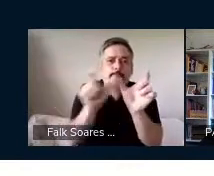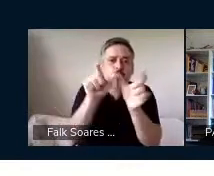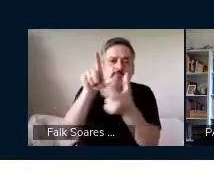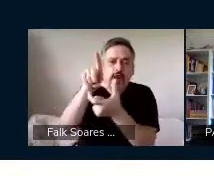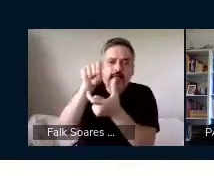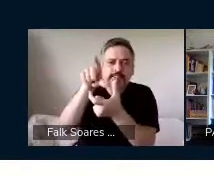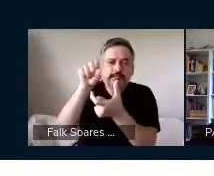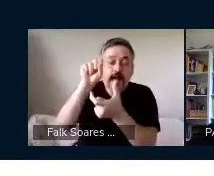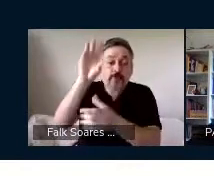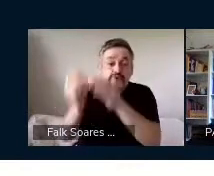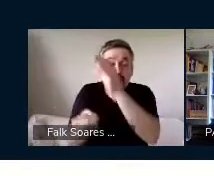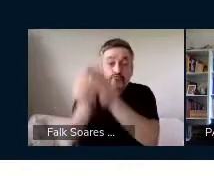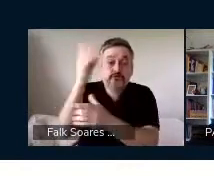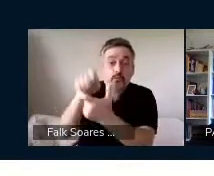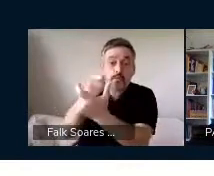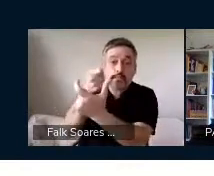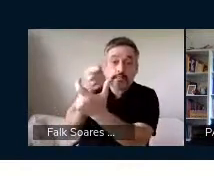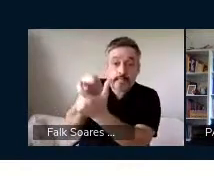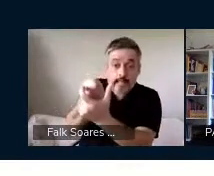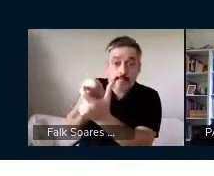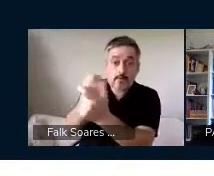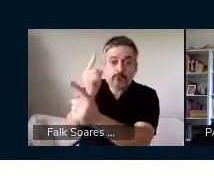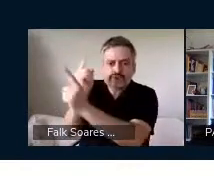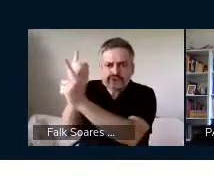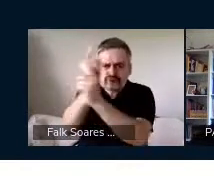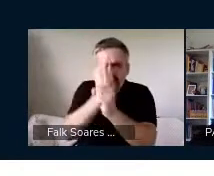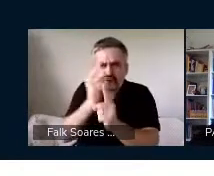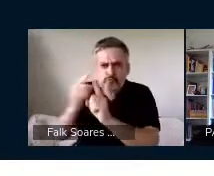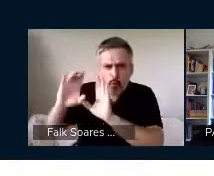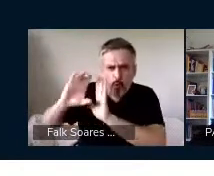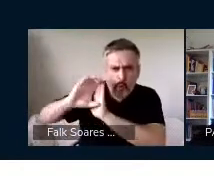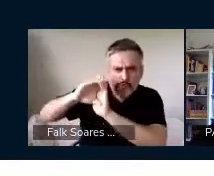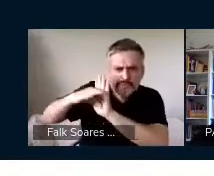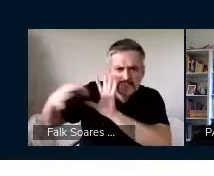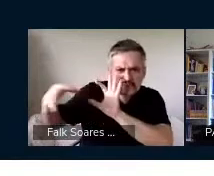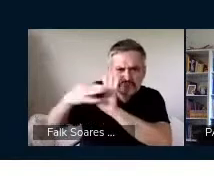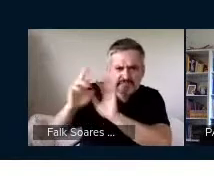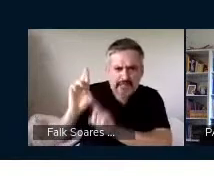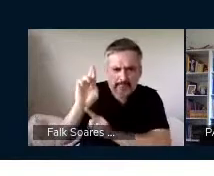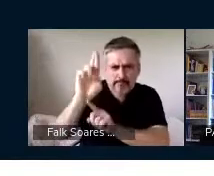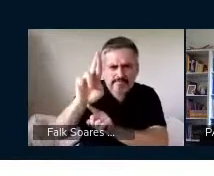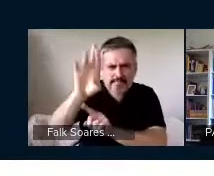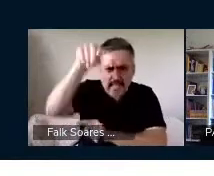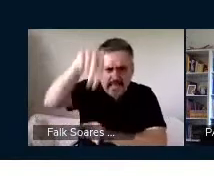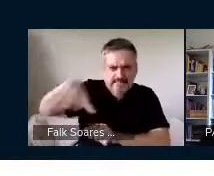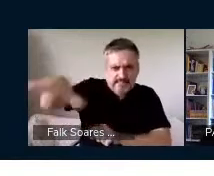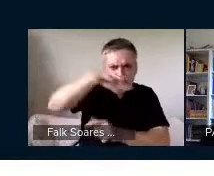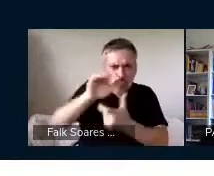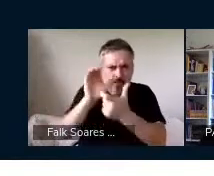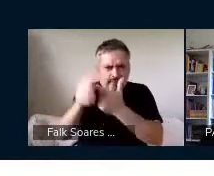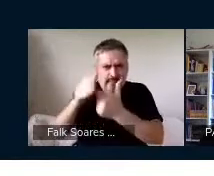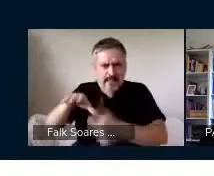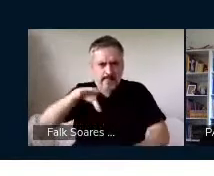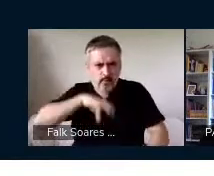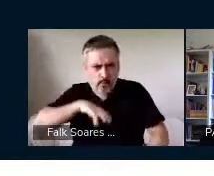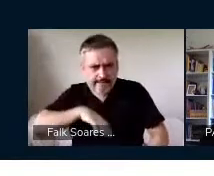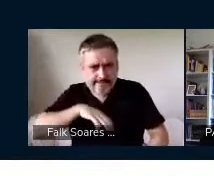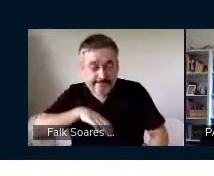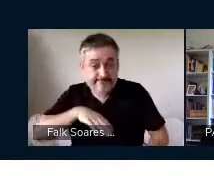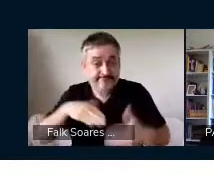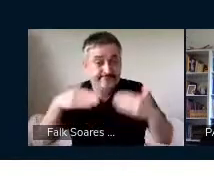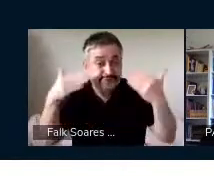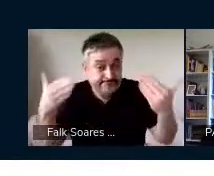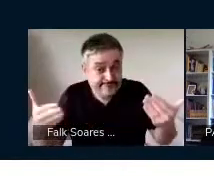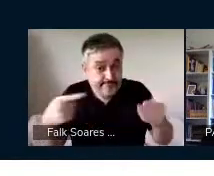aspectos morfolexicais de constituição dos sinais termo, encontradas em contraste com o conceito apresentado